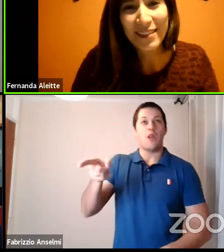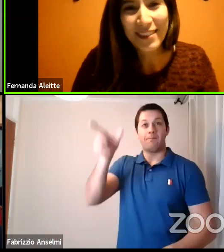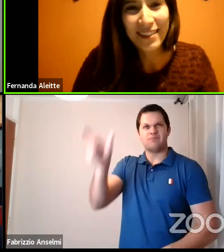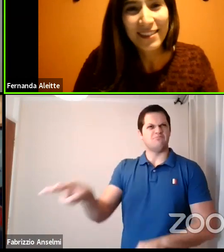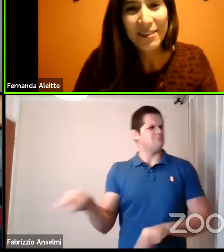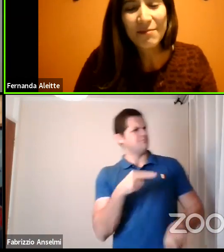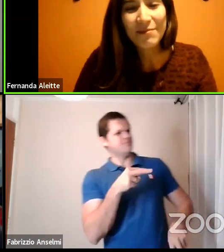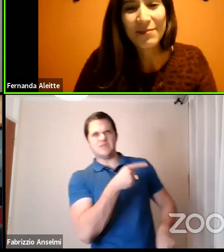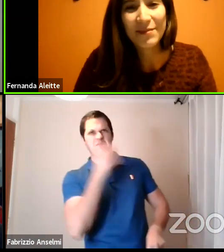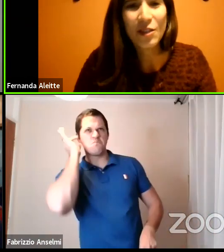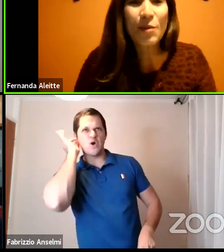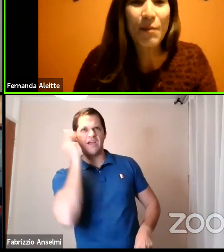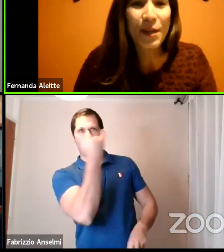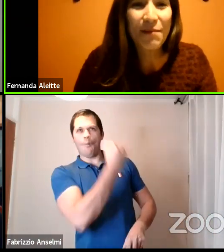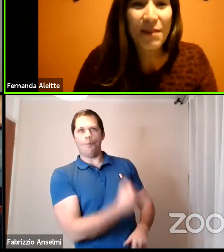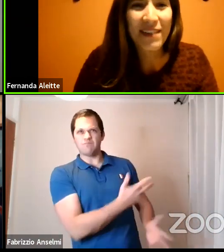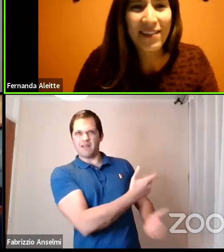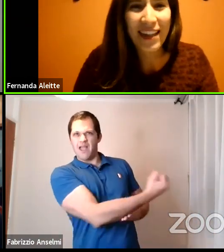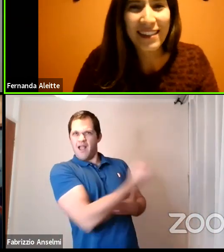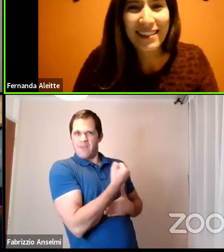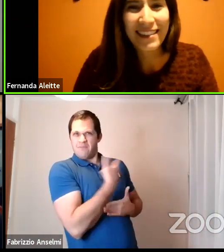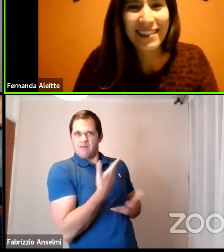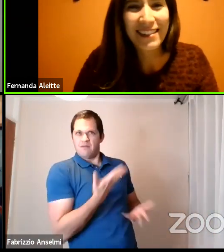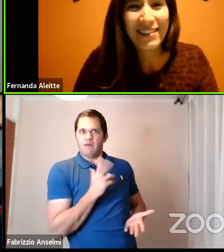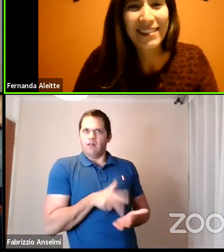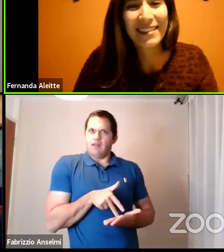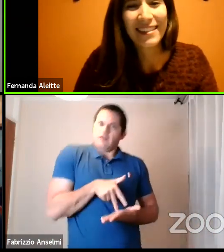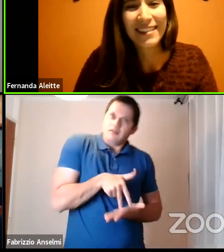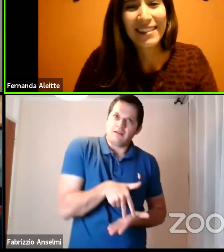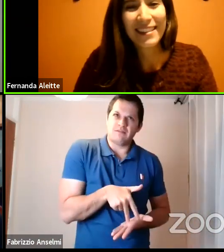prejuicio. ¿Cómo una mujer me va a ayudar?